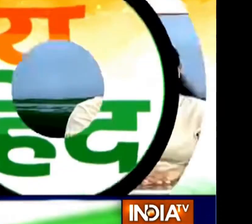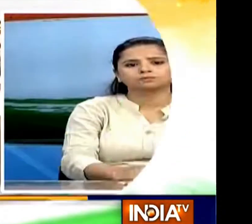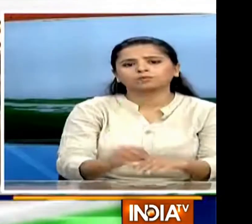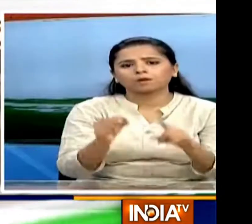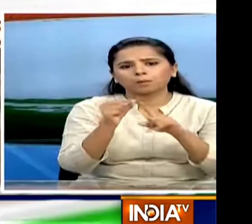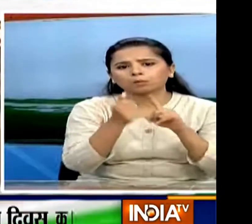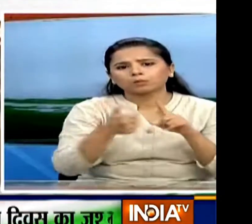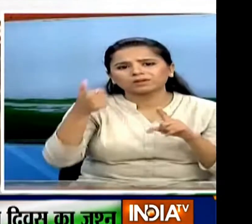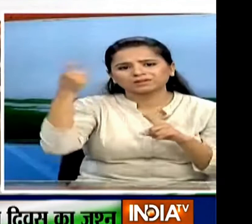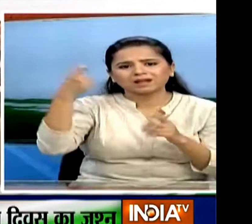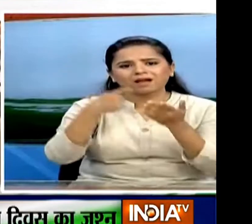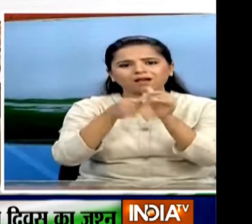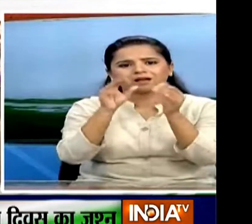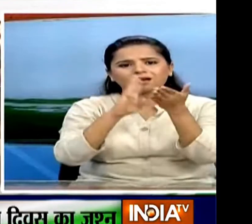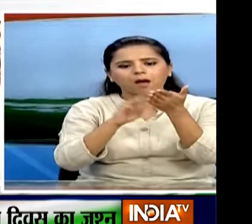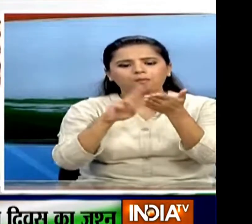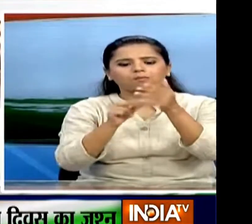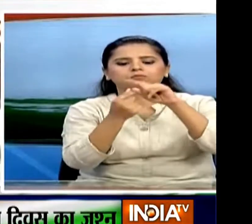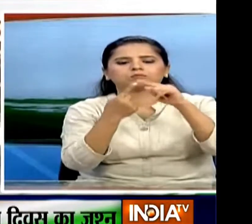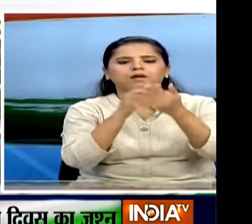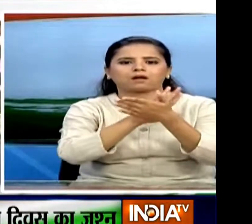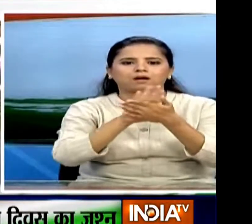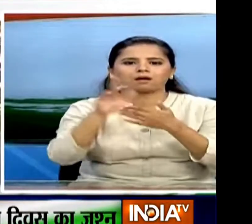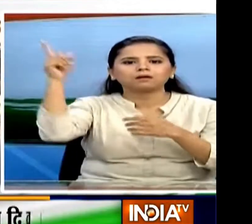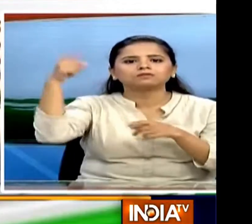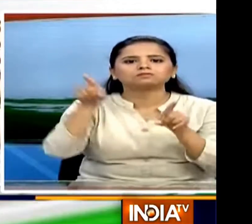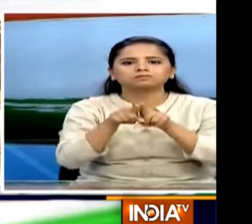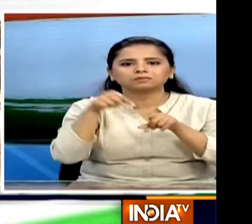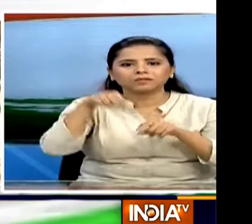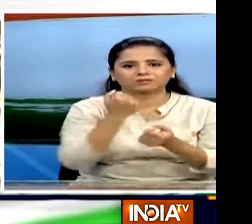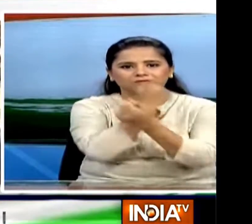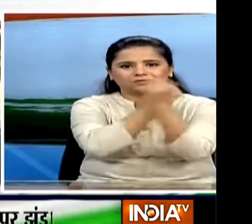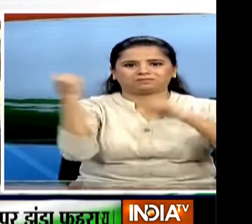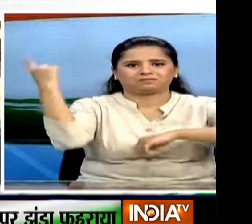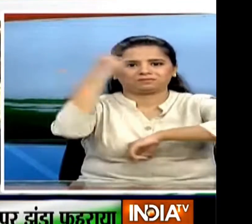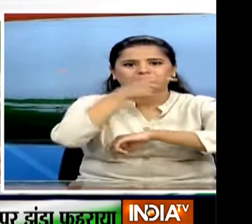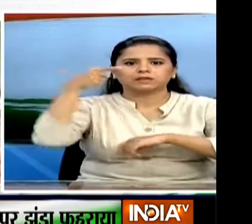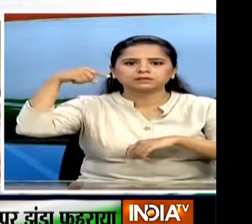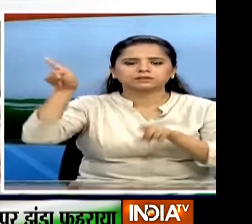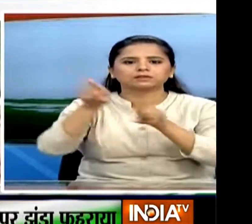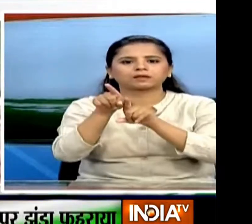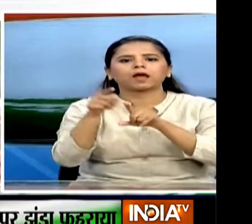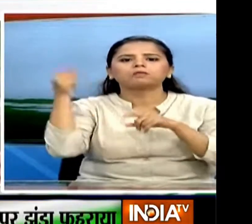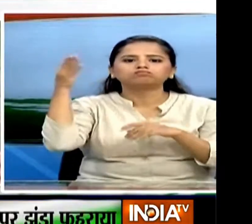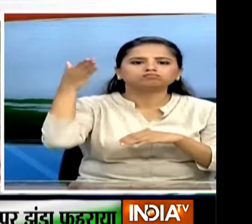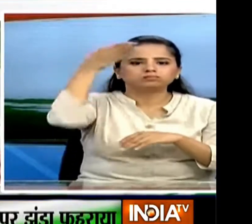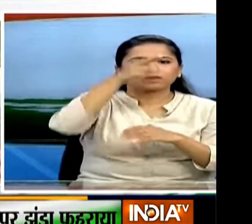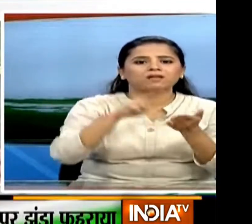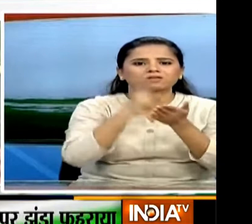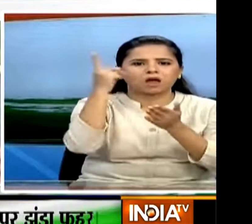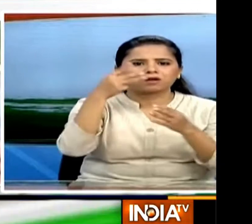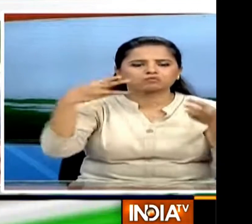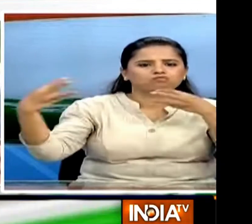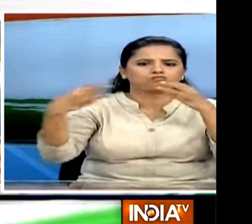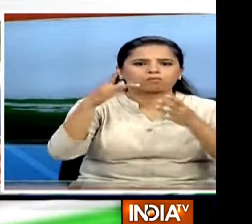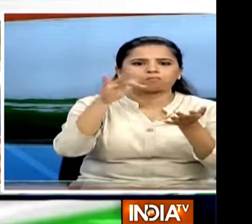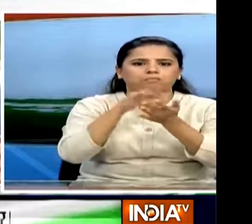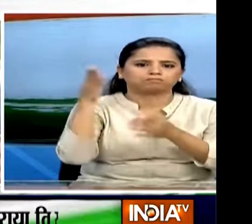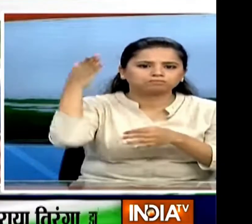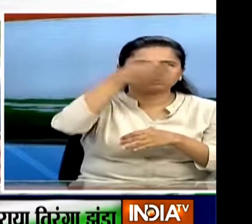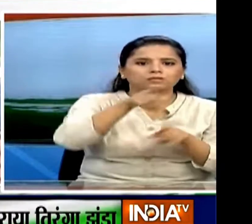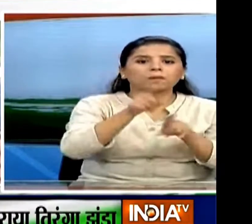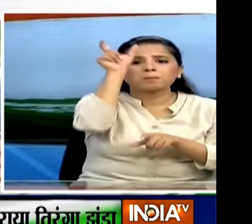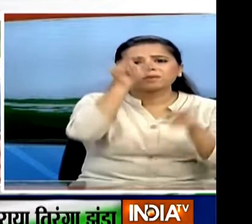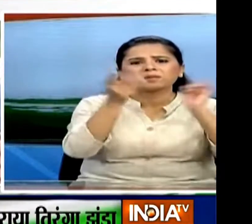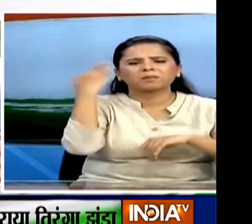राष्ट्रपति रामनाथ कोविंद ने स्वतंत्रता दिवस के मौके पर राष्ट्रीय युद्ध स्मारक जाकर शहीद जवानों को श्रद्धांजलि दी। इस मौके पर उनके